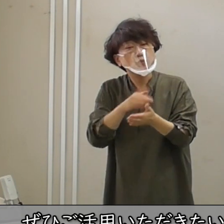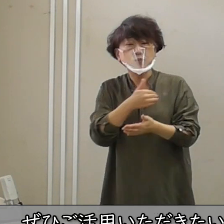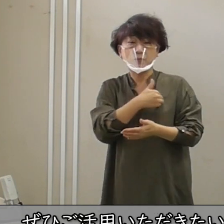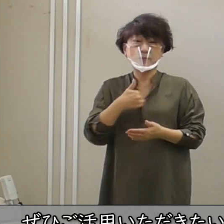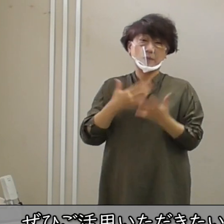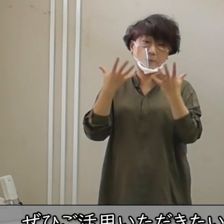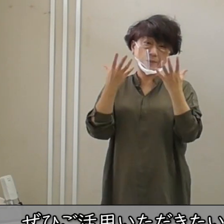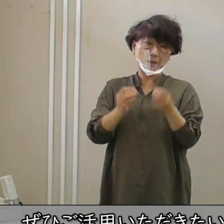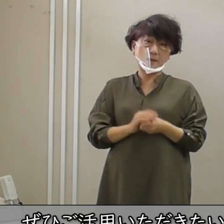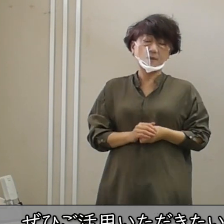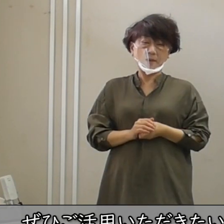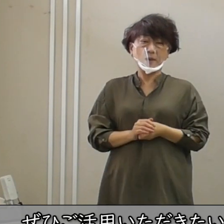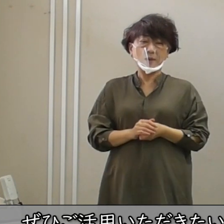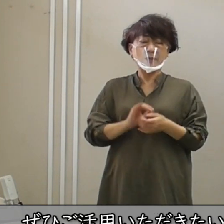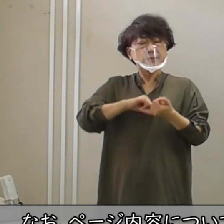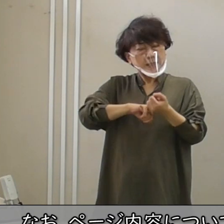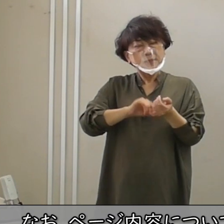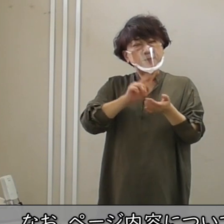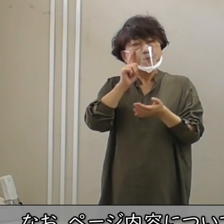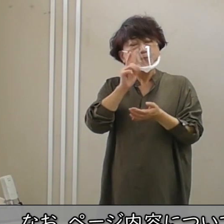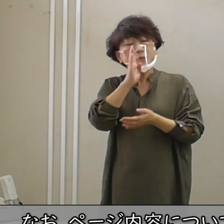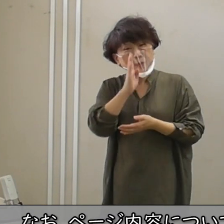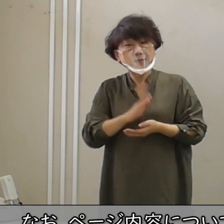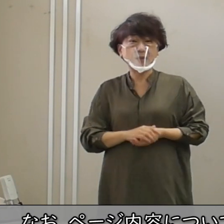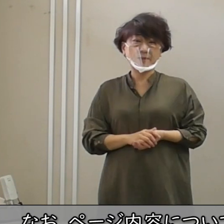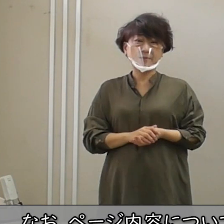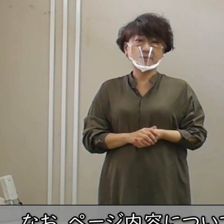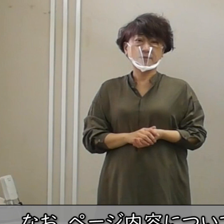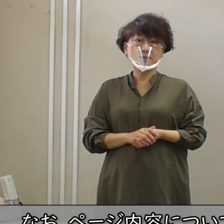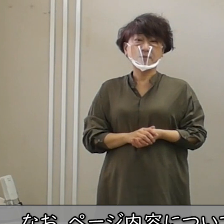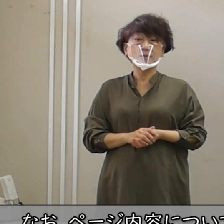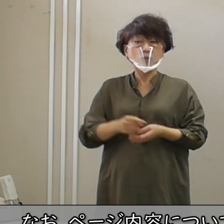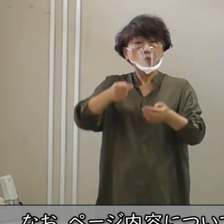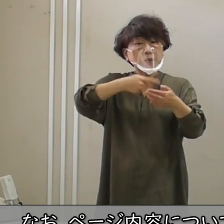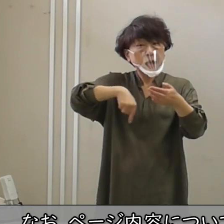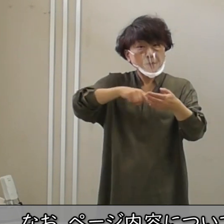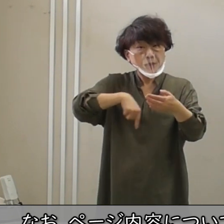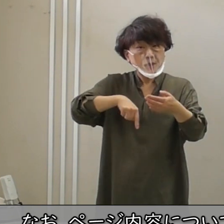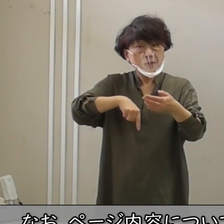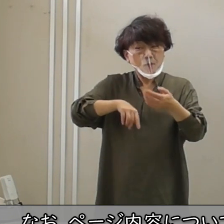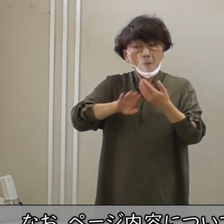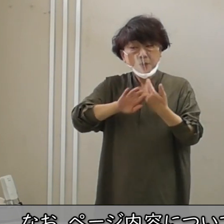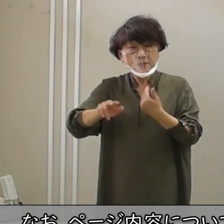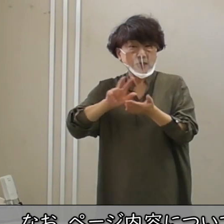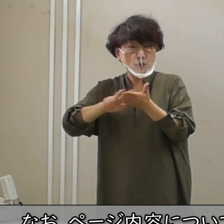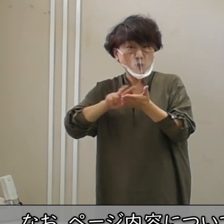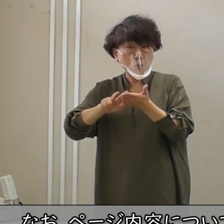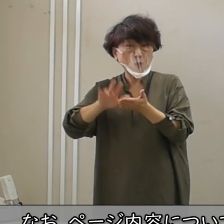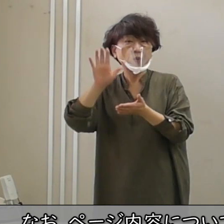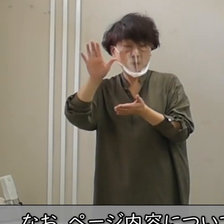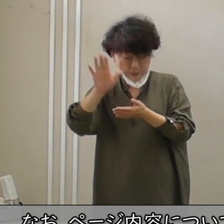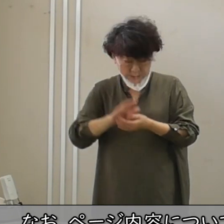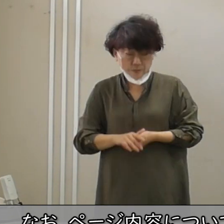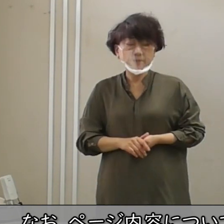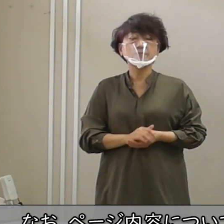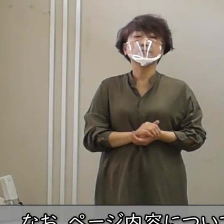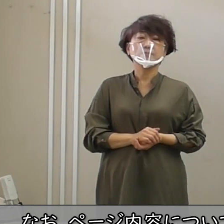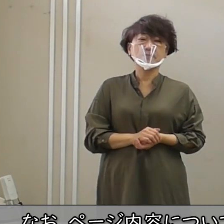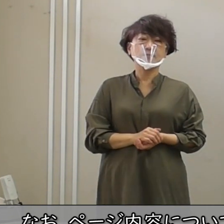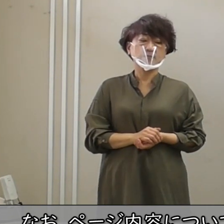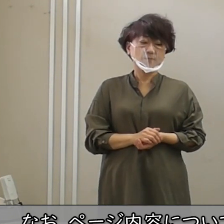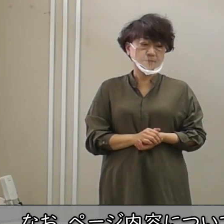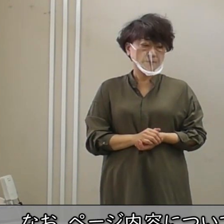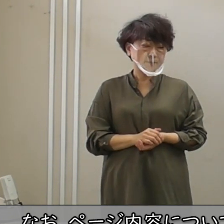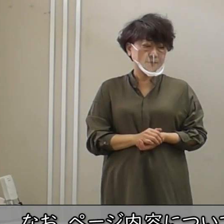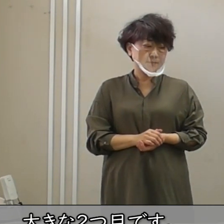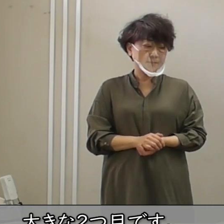ぜひご活用いただきたいと思います。なおページ内容については別紙資料お手元にあるものをご参照いただきたいと